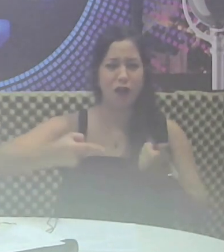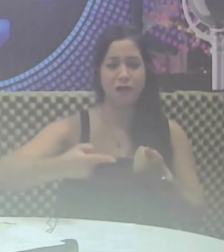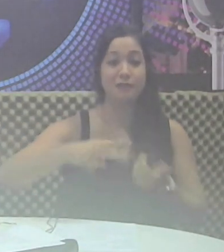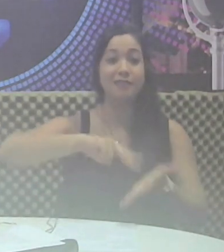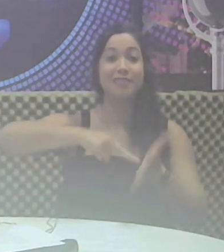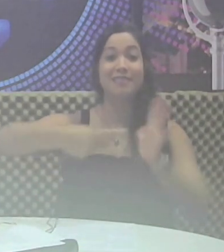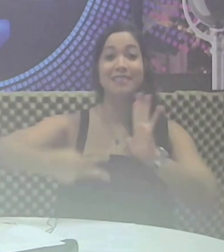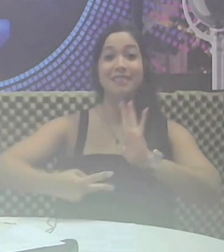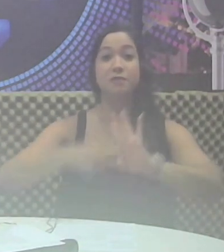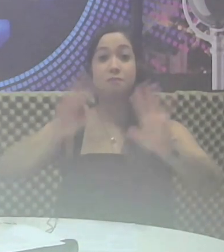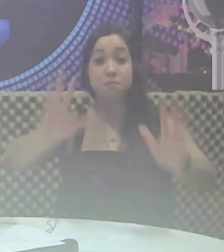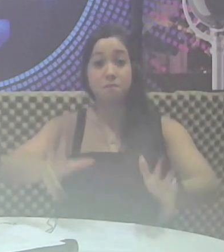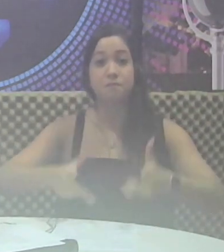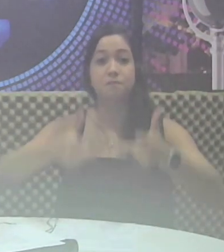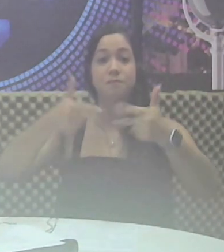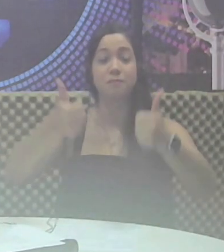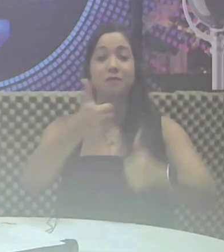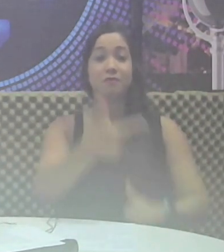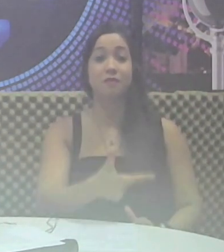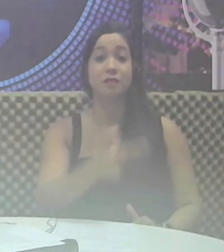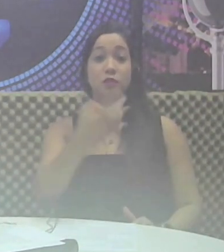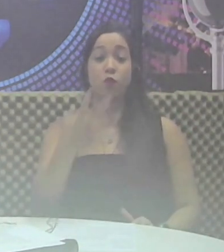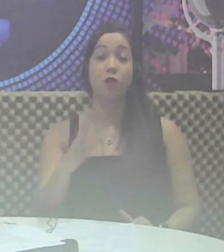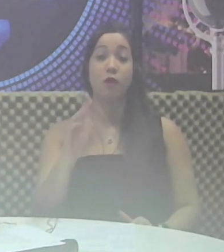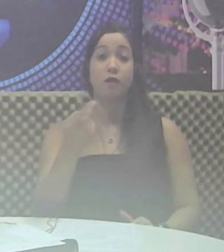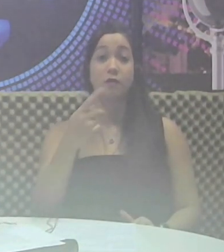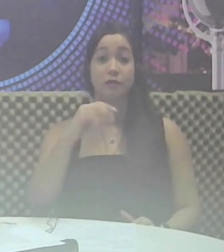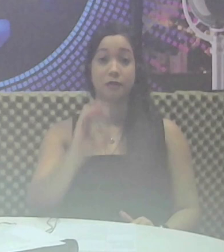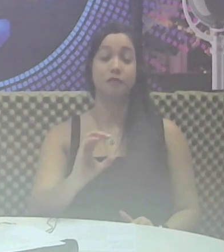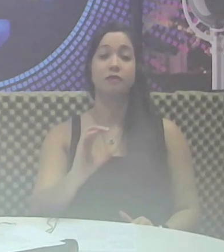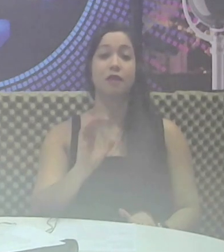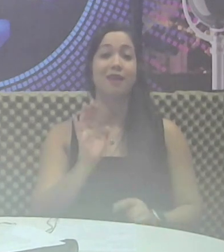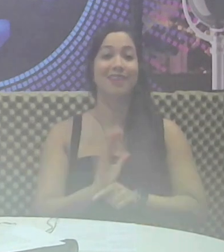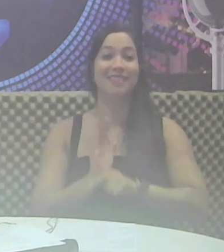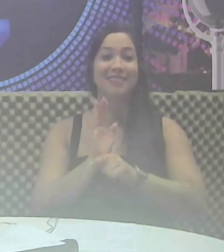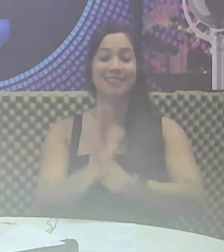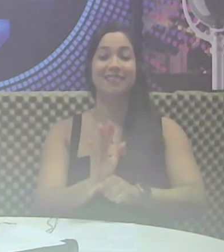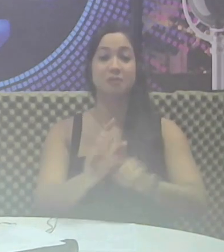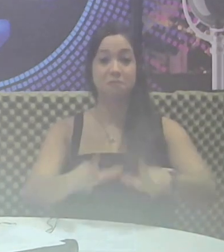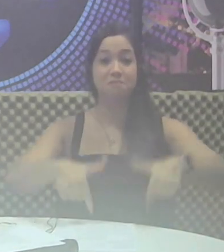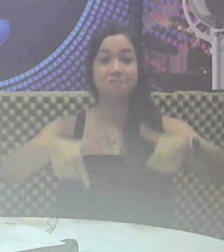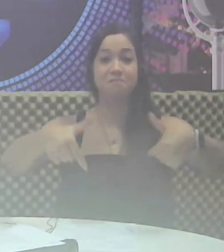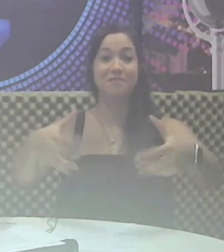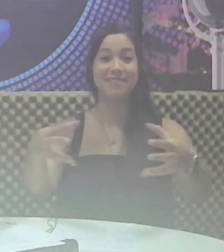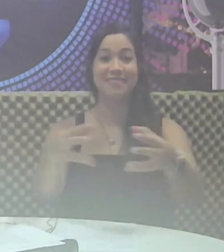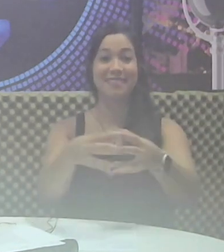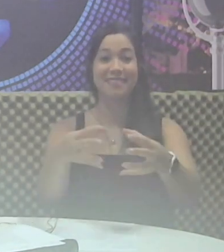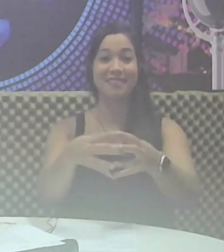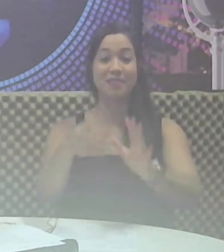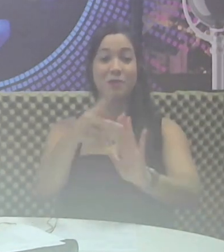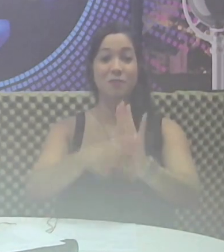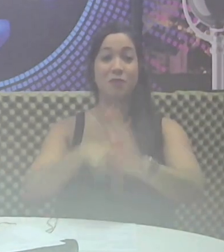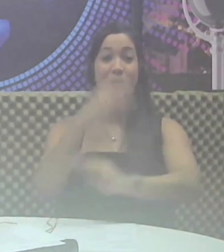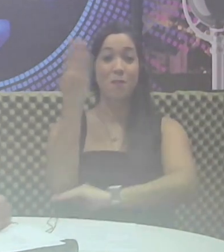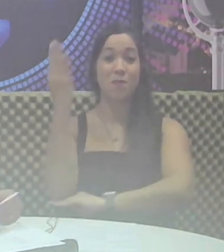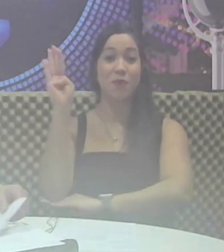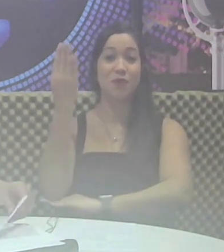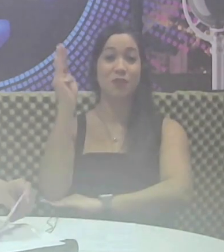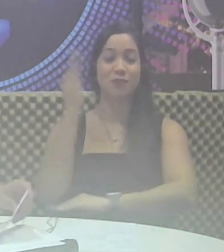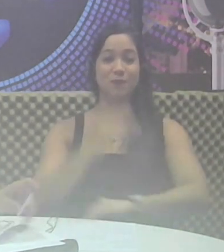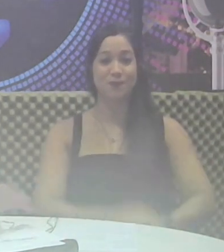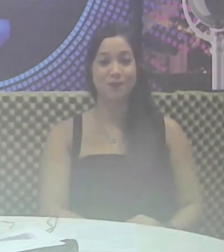resultou na recuperação de 24 hectares com o auxílio da execução da equipe Programa Buriti.